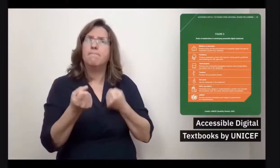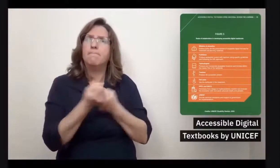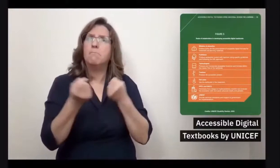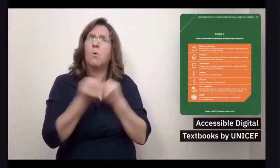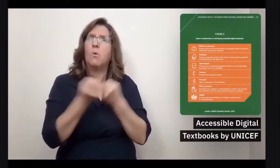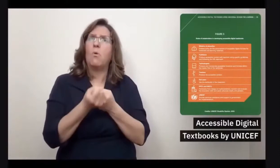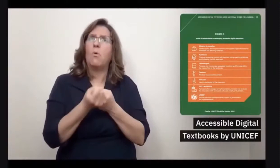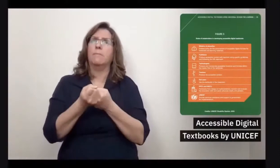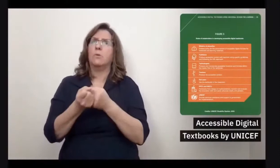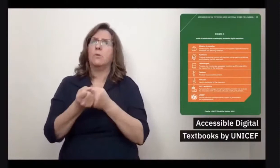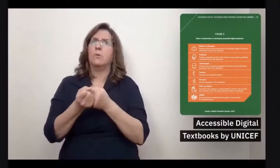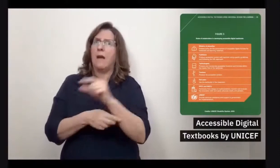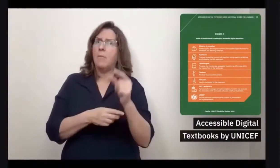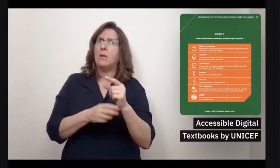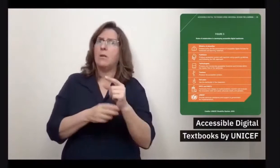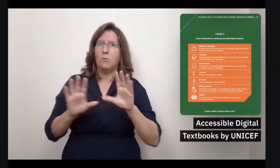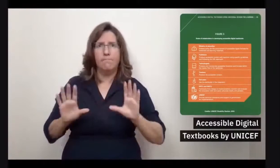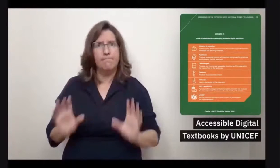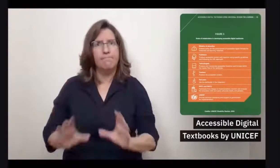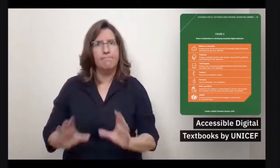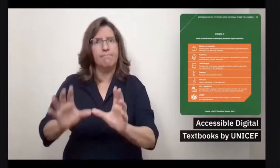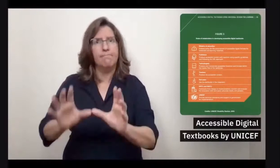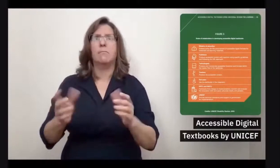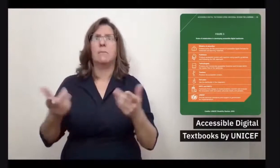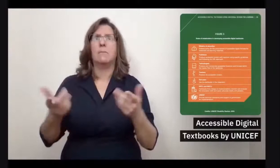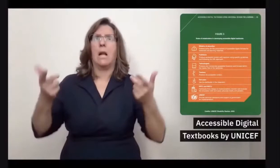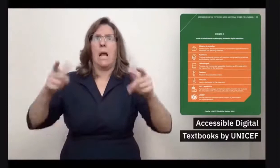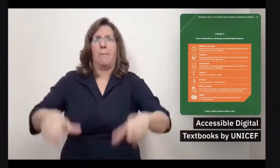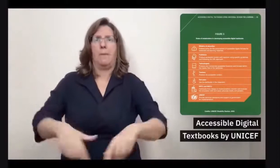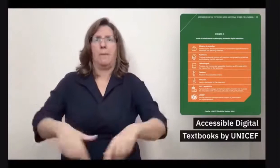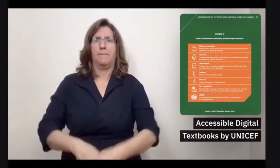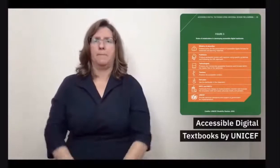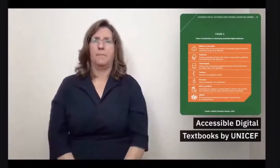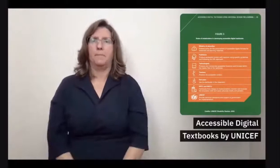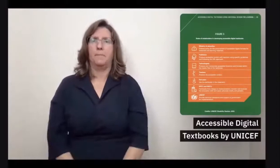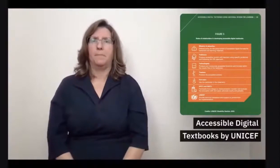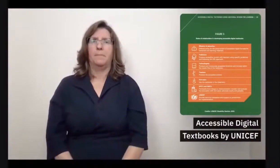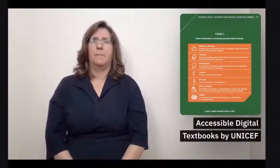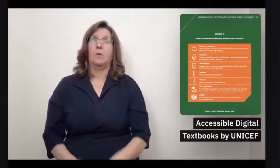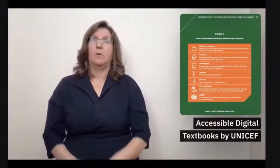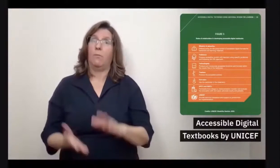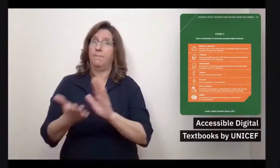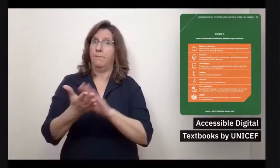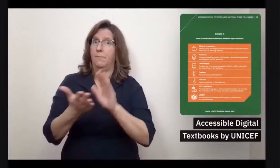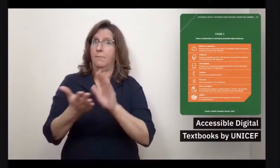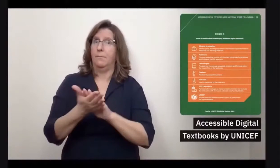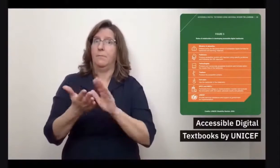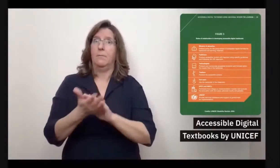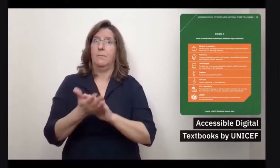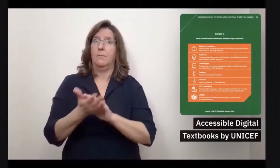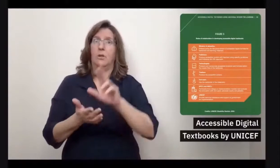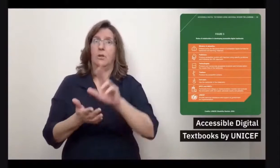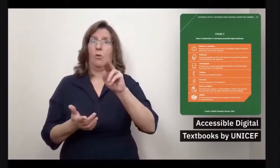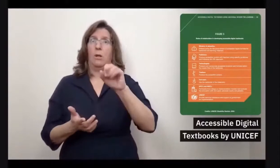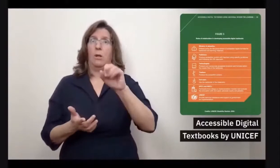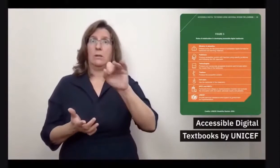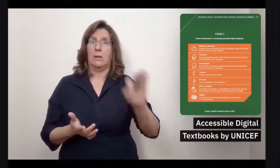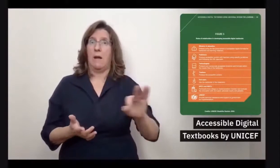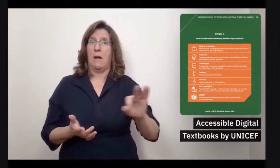Y para terminar mi presentación, quisiera agregar tres recursos para esto en la educación abierta, en los recursos